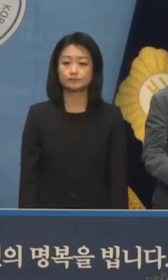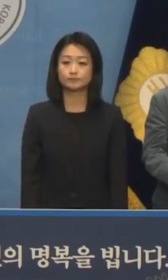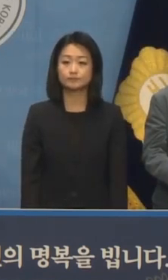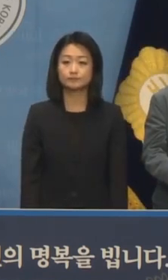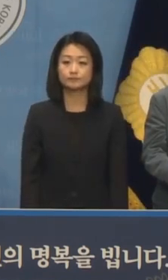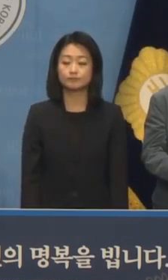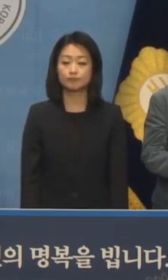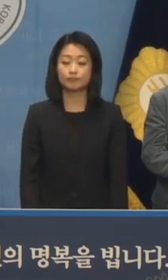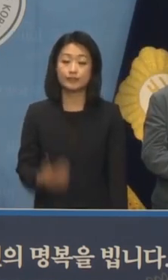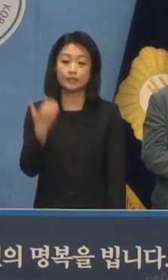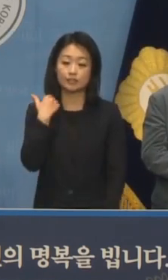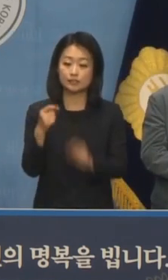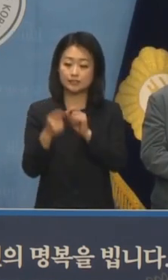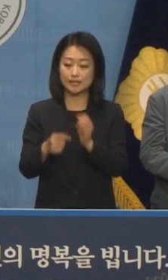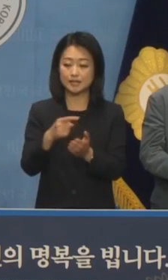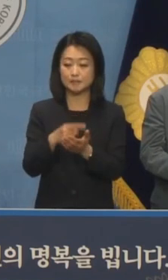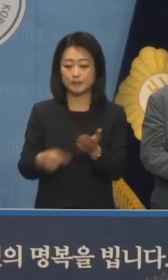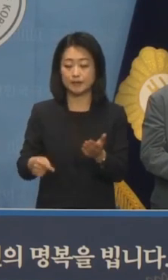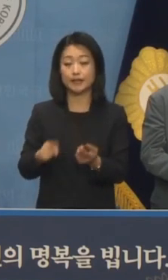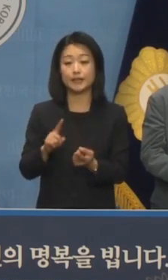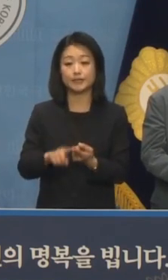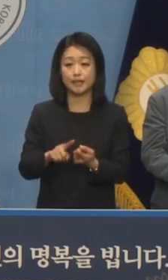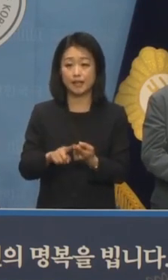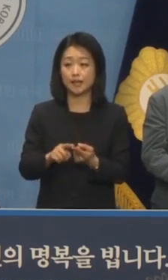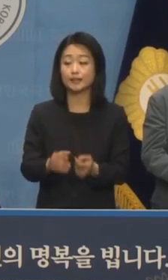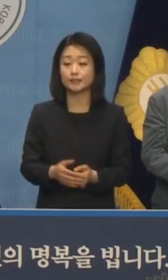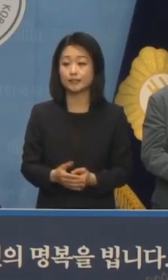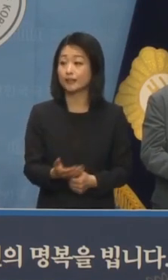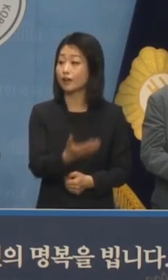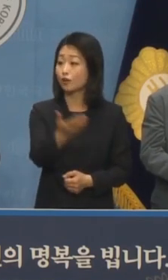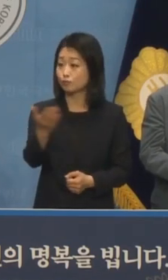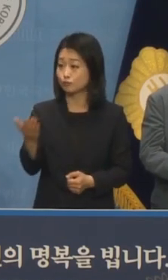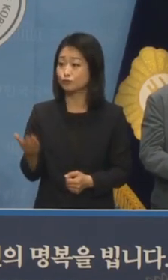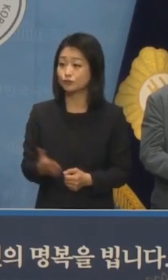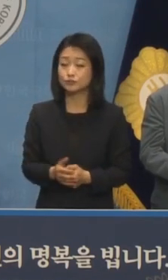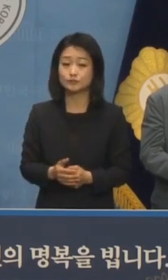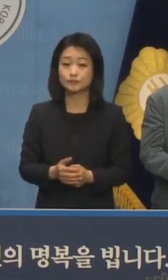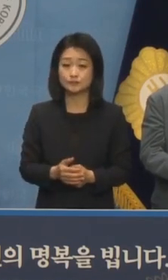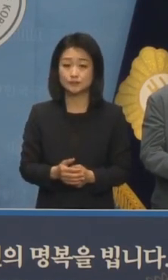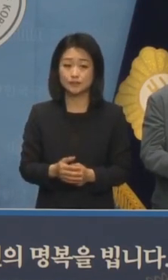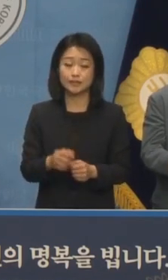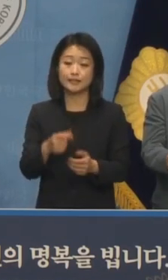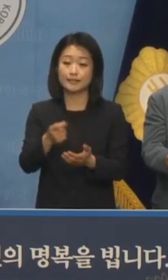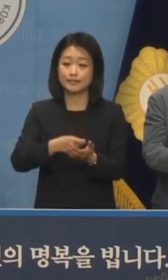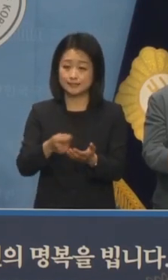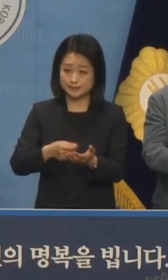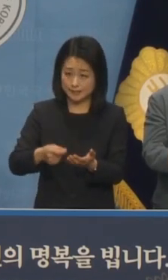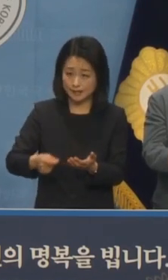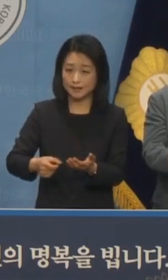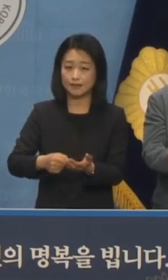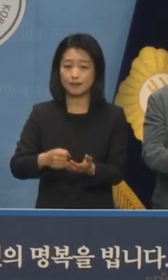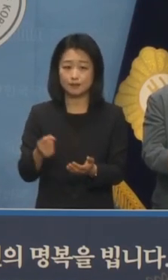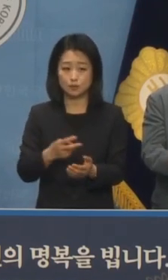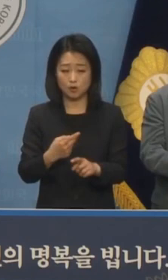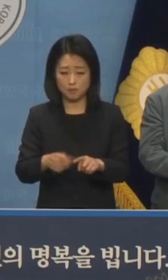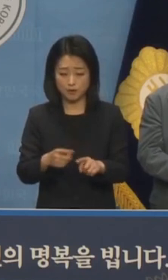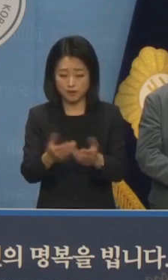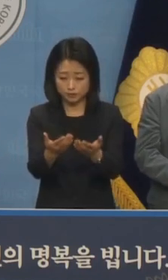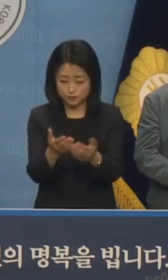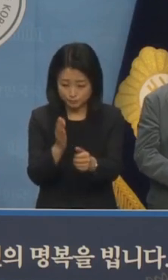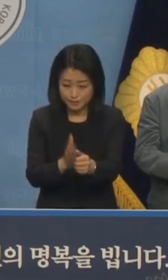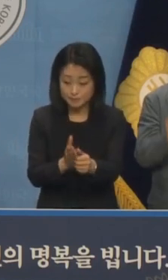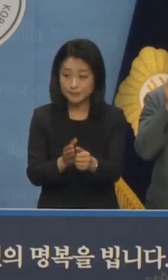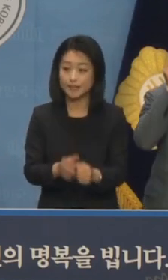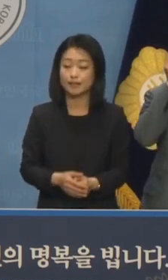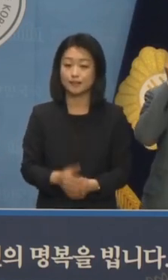네, 전세사기 피해에 대한 언론인 여러분의 심도 있는 분석 기사, 그다음에 관심을 부탁드립니다. 이것으로